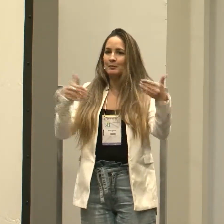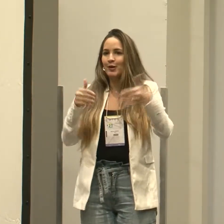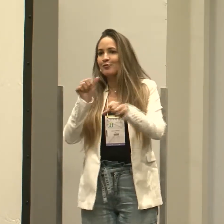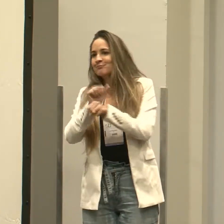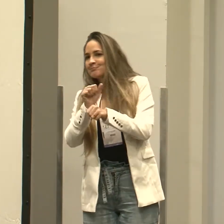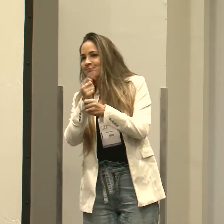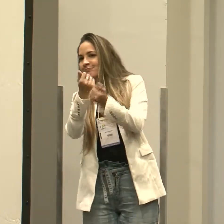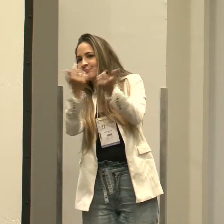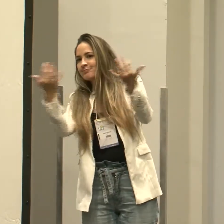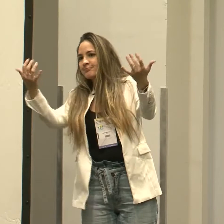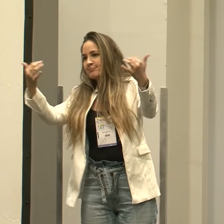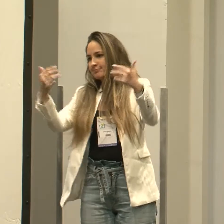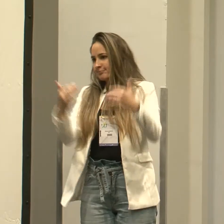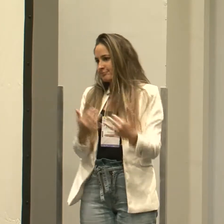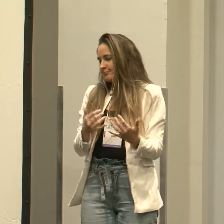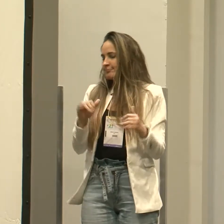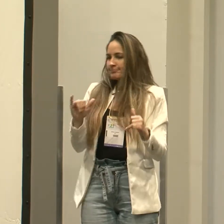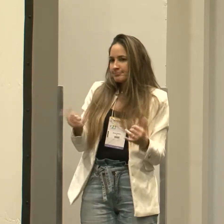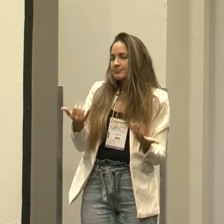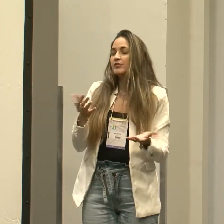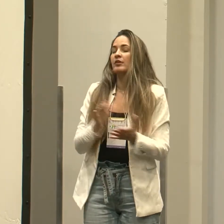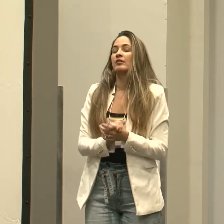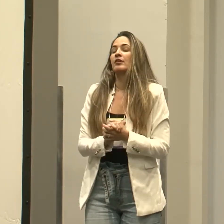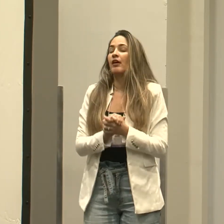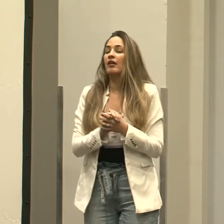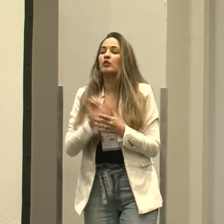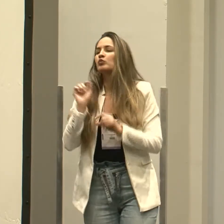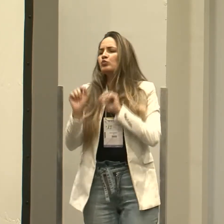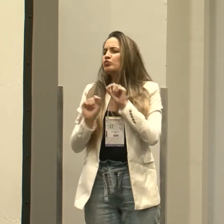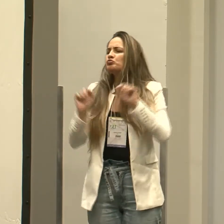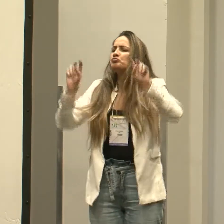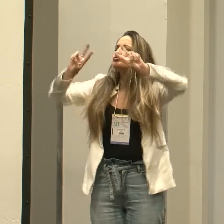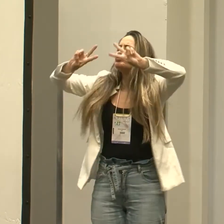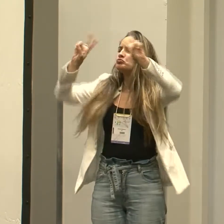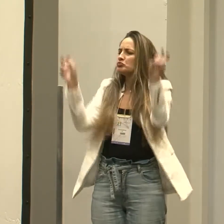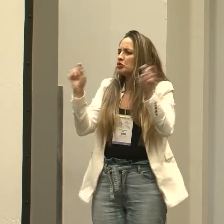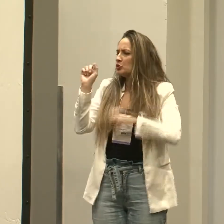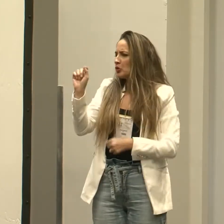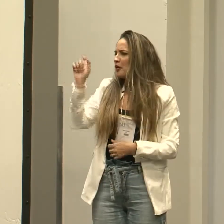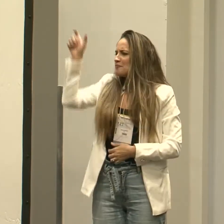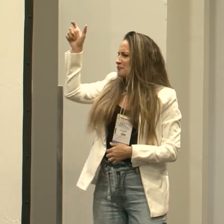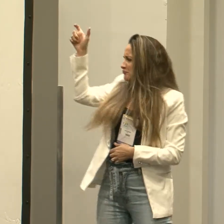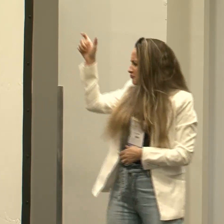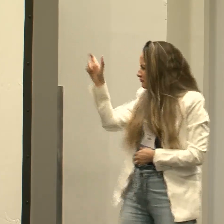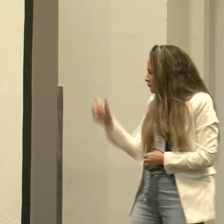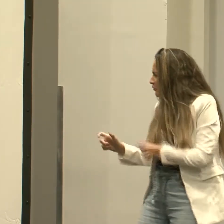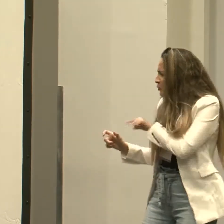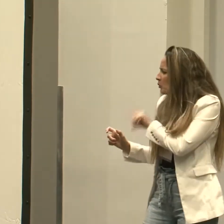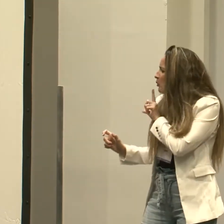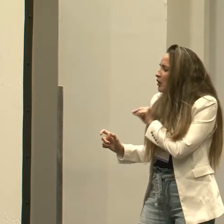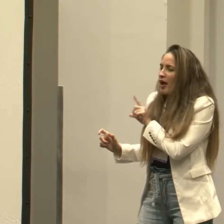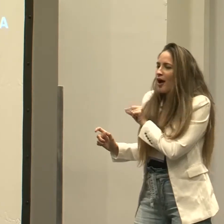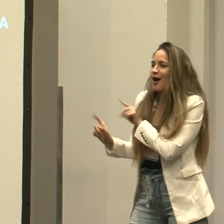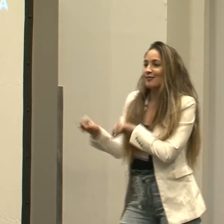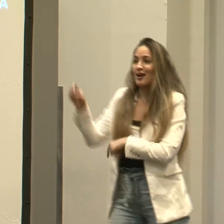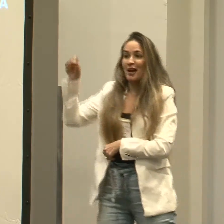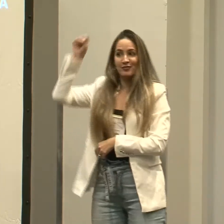gostaria de agradecer, né? Estamos aguardando a presença ainda de algumas pessoas que estão lá fora.